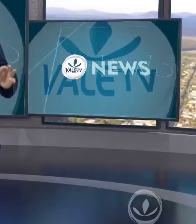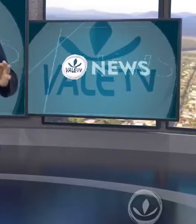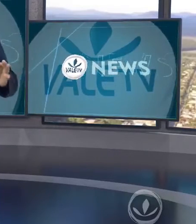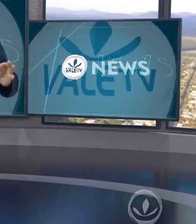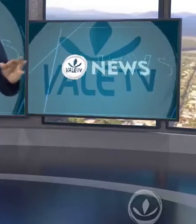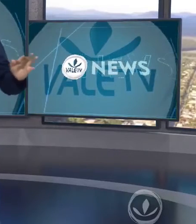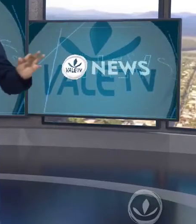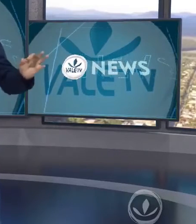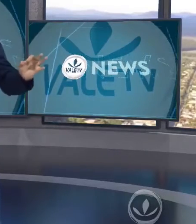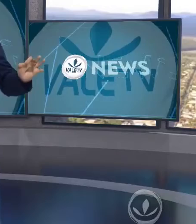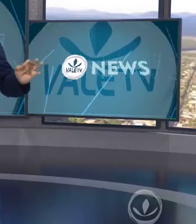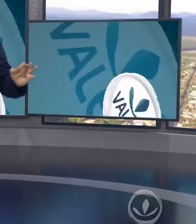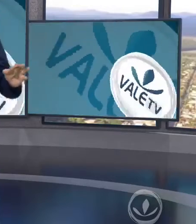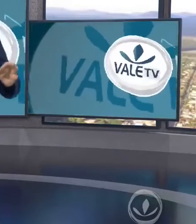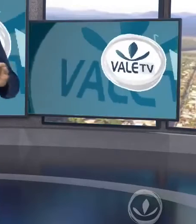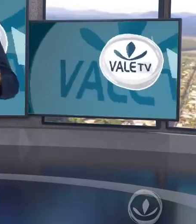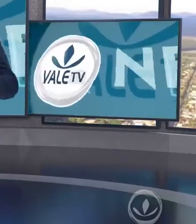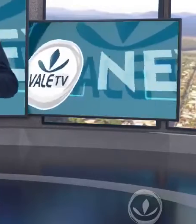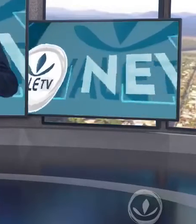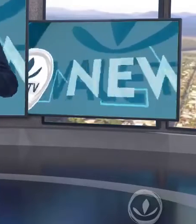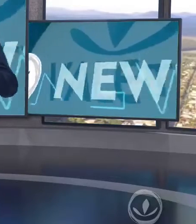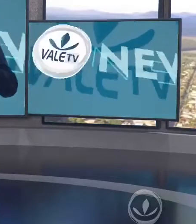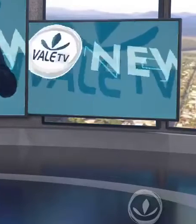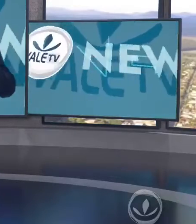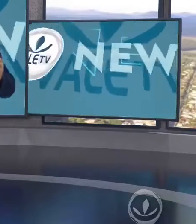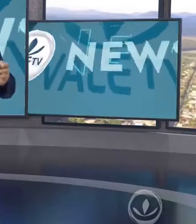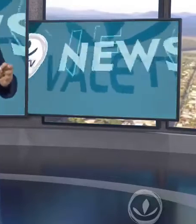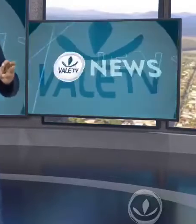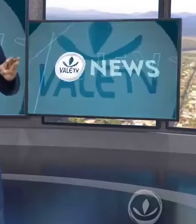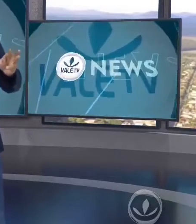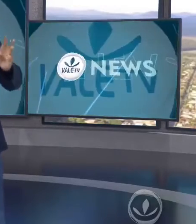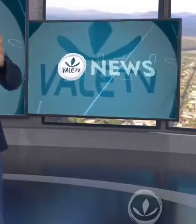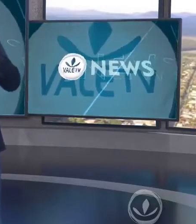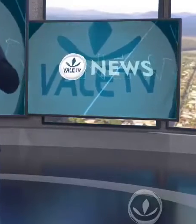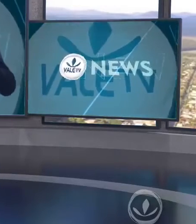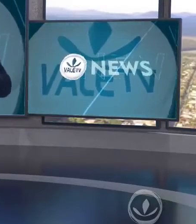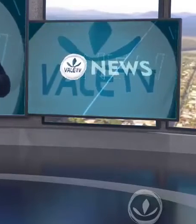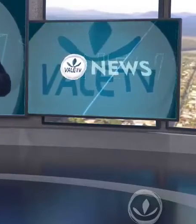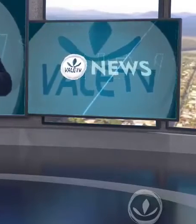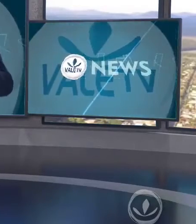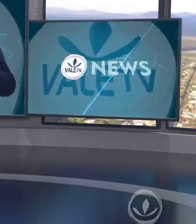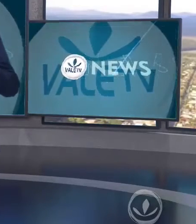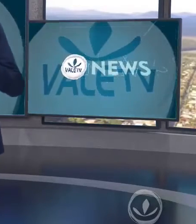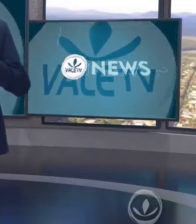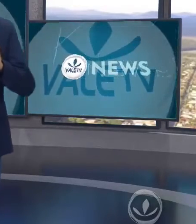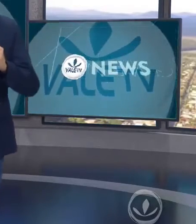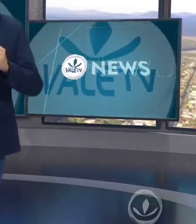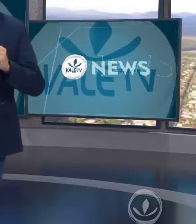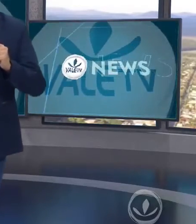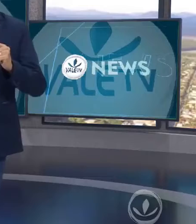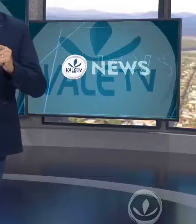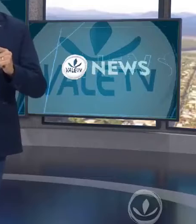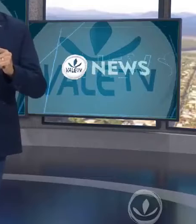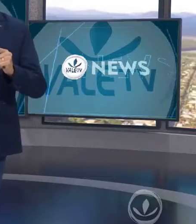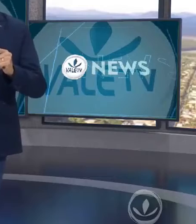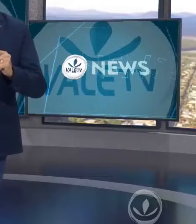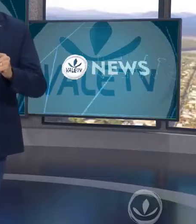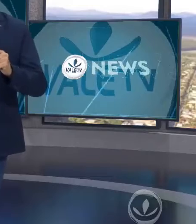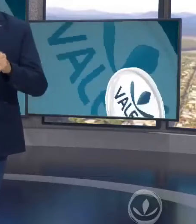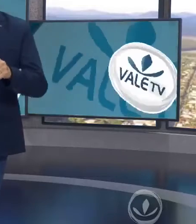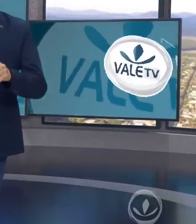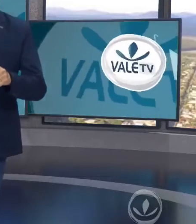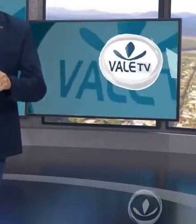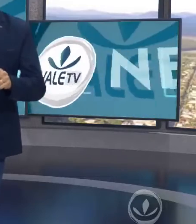polícia desceu a Avenida Goiás, desceu as ruas principais, fechando todo o comércio. O que eu apurei esse